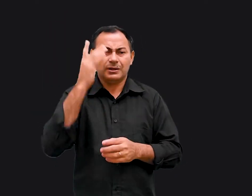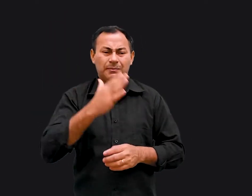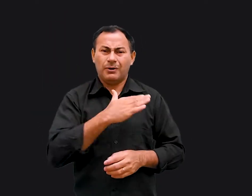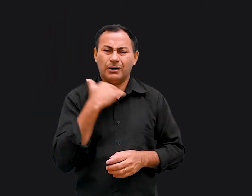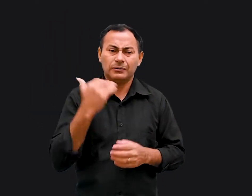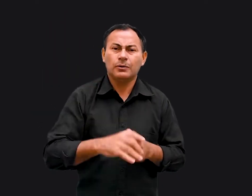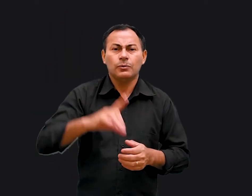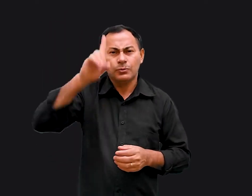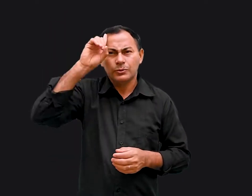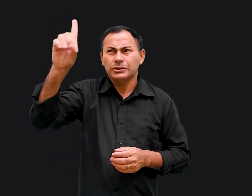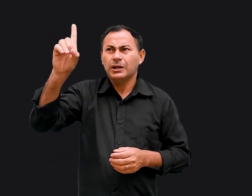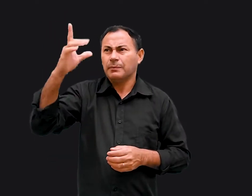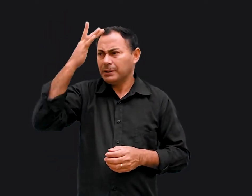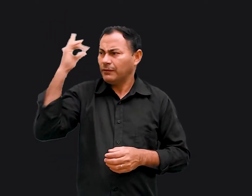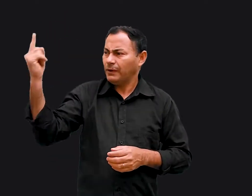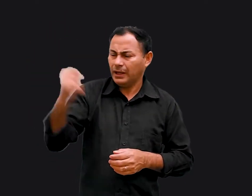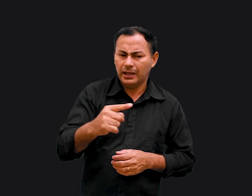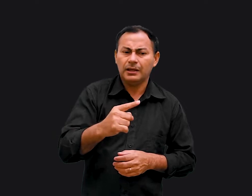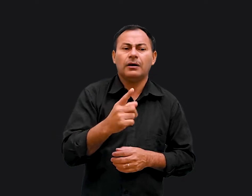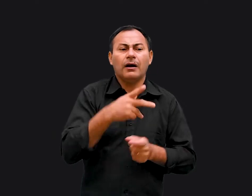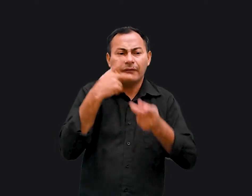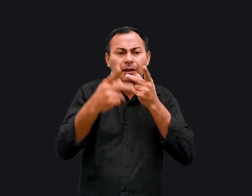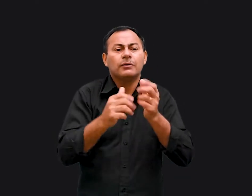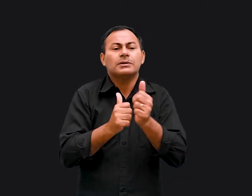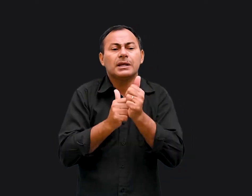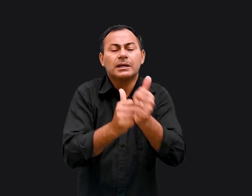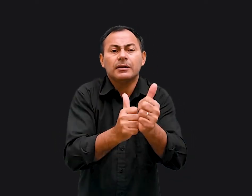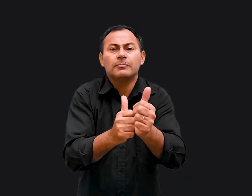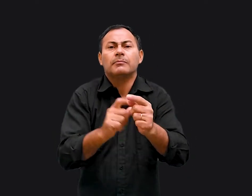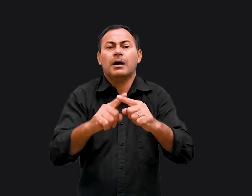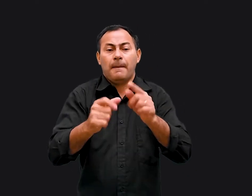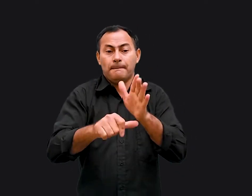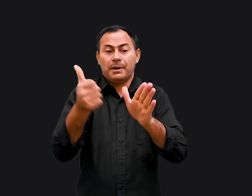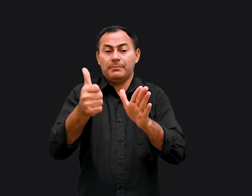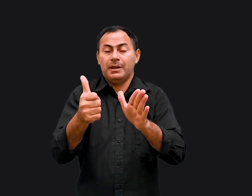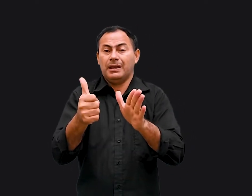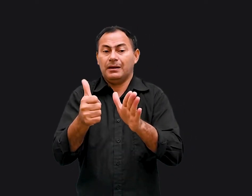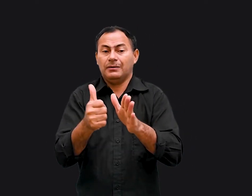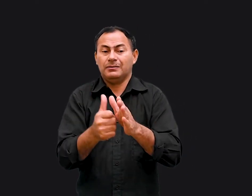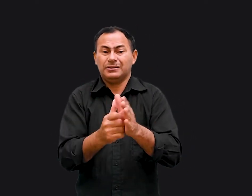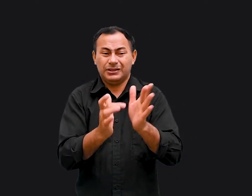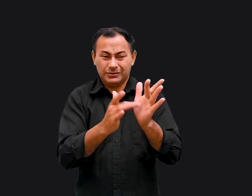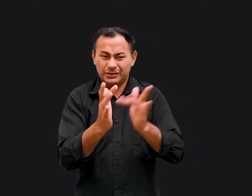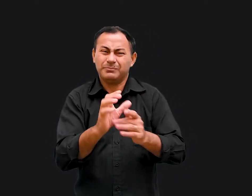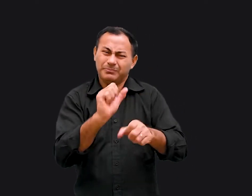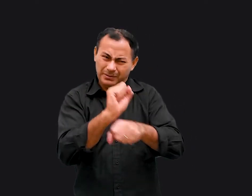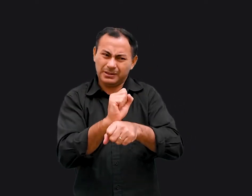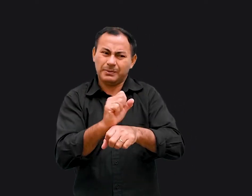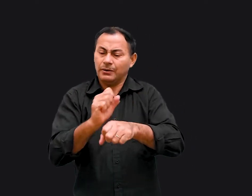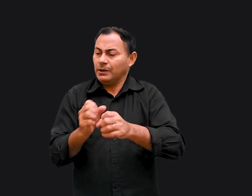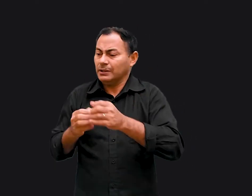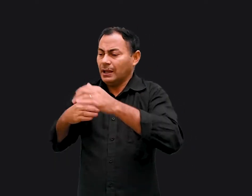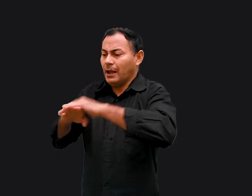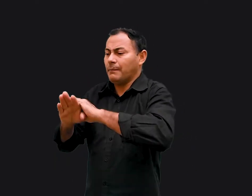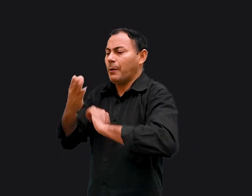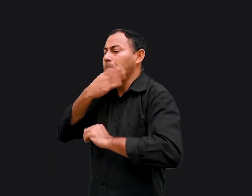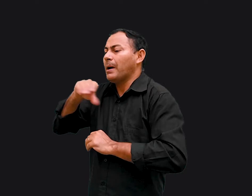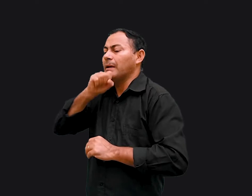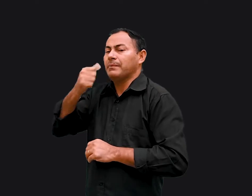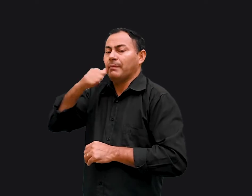homem veio até ele e disse: olha, eu vou te seguir, mas primeiro eu tenho que enterrar o meu pai. Tenho uma obrigação com meu pai,